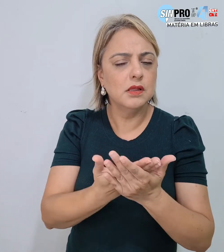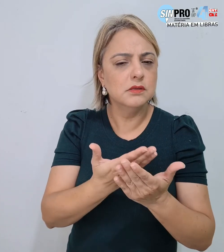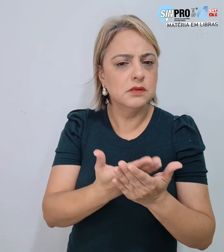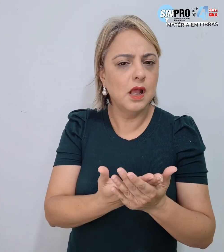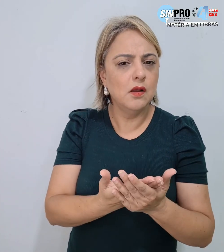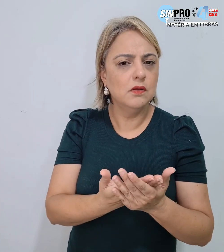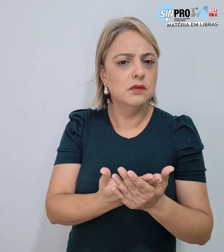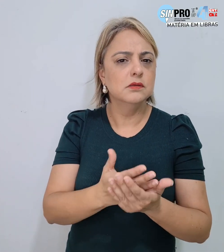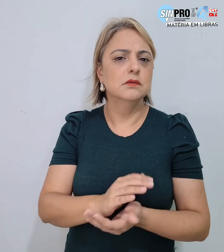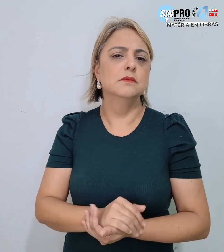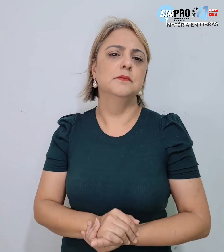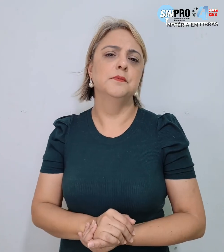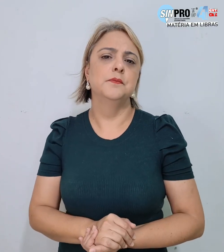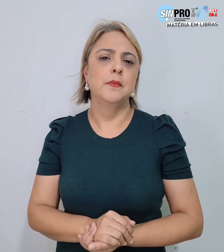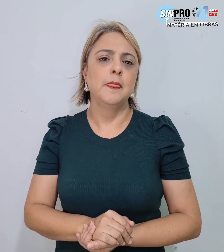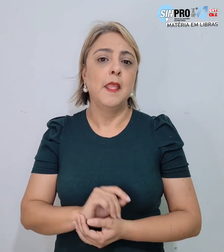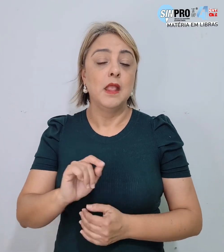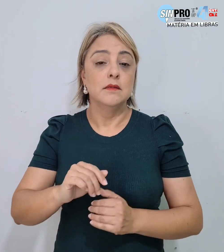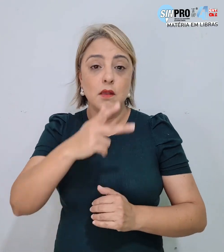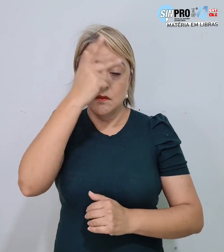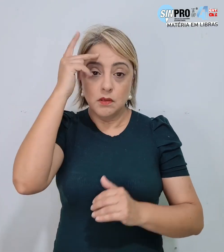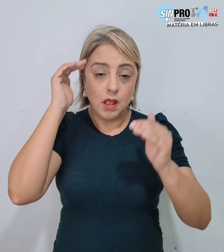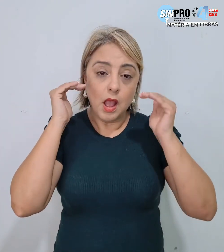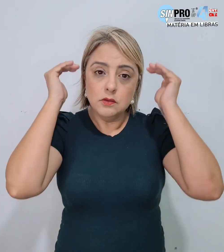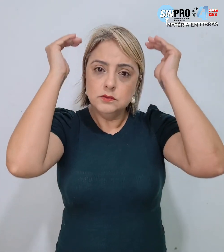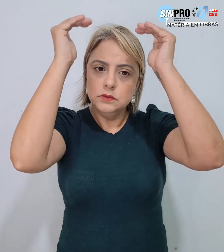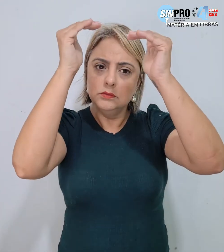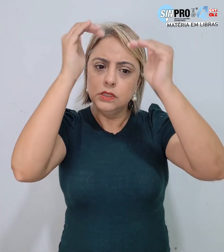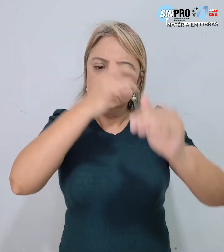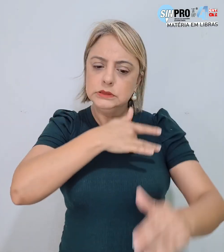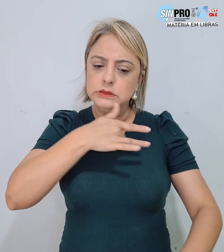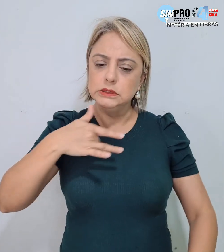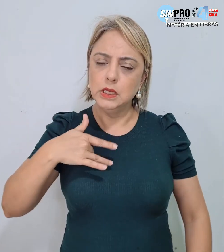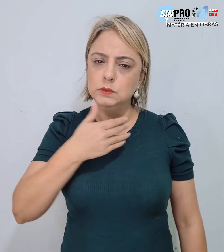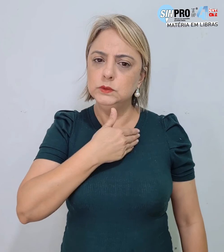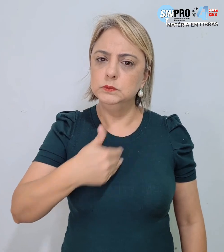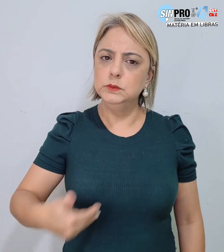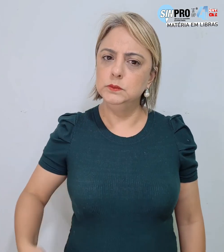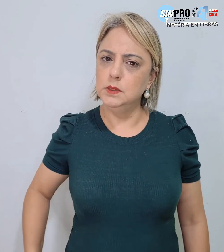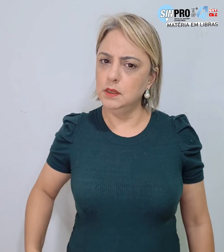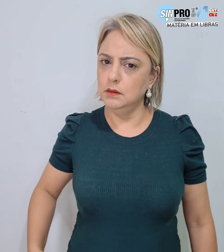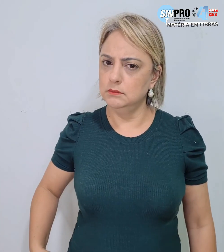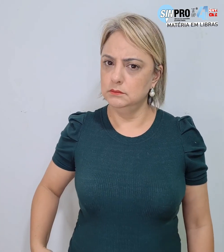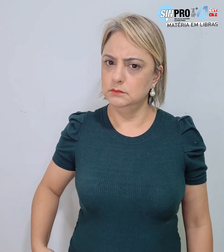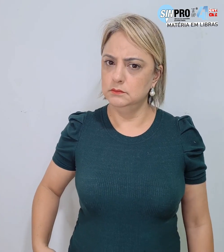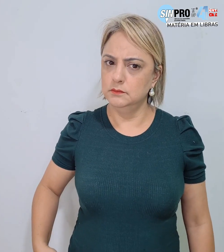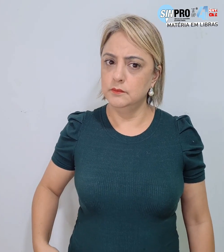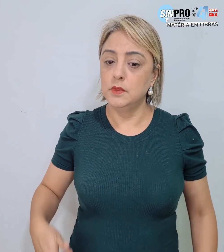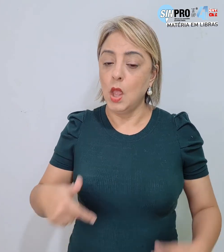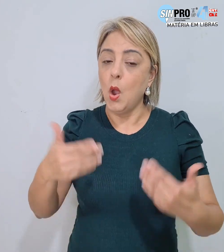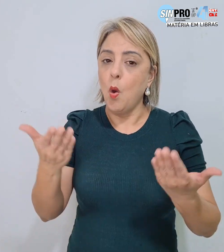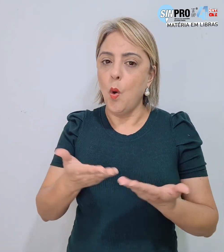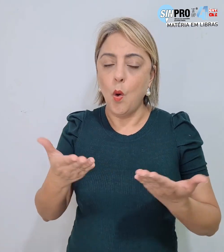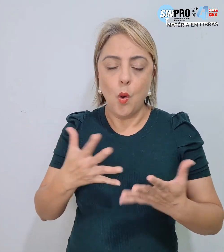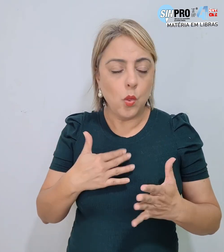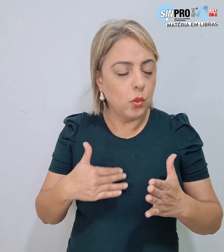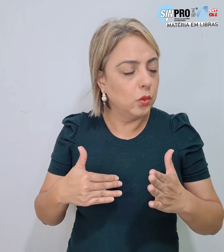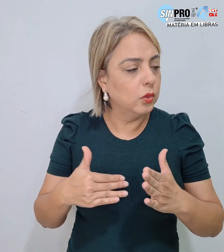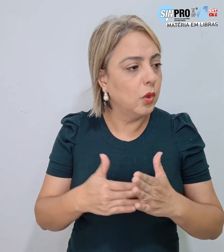às aulas Quem são as autoridades de saúde pública Oi hoje todos os